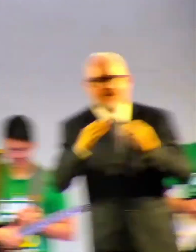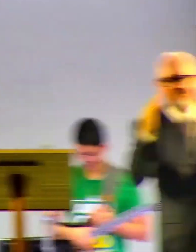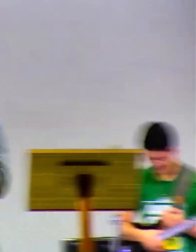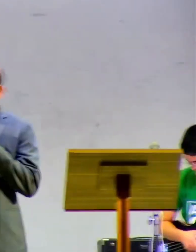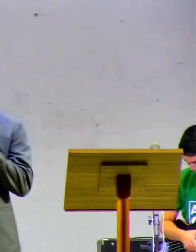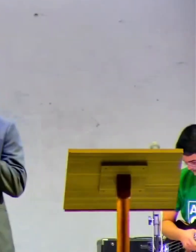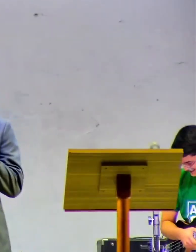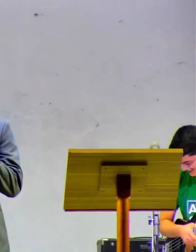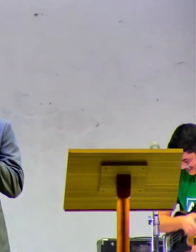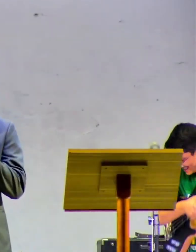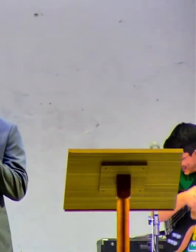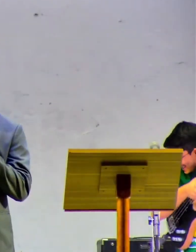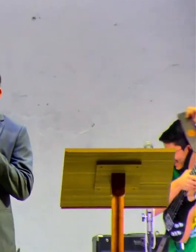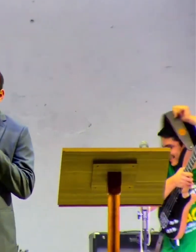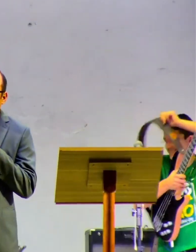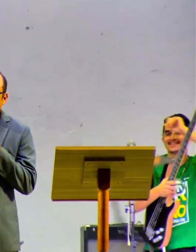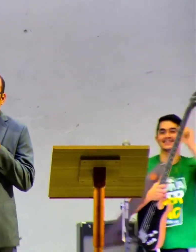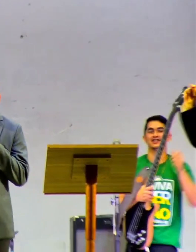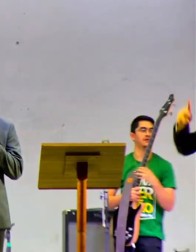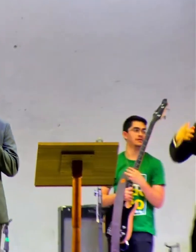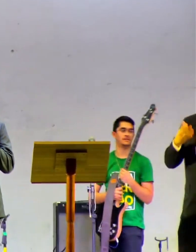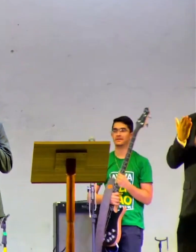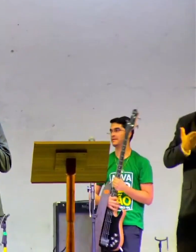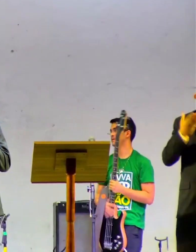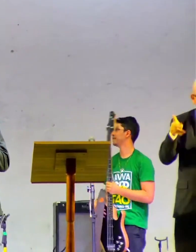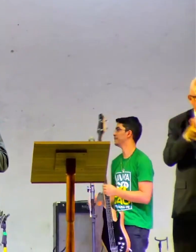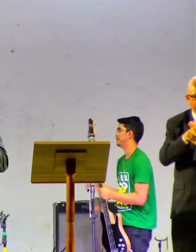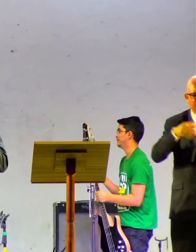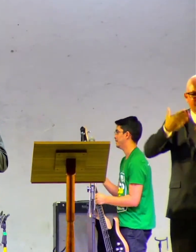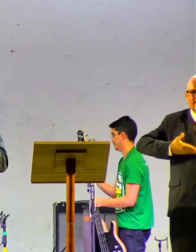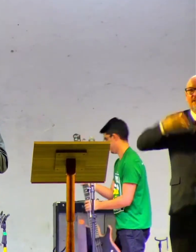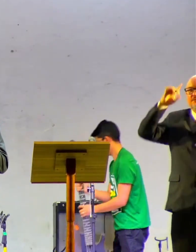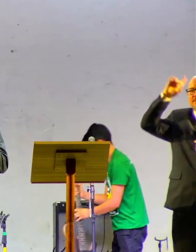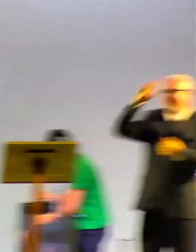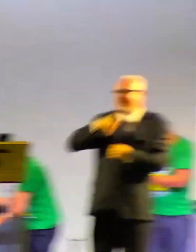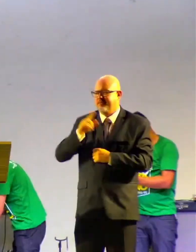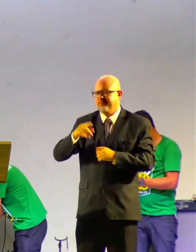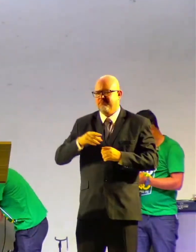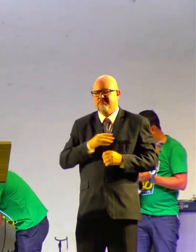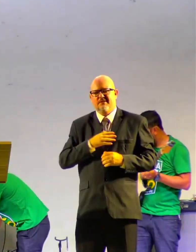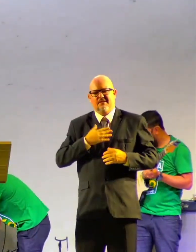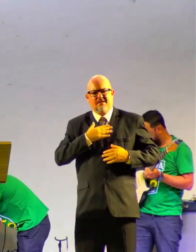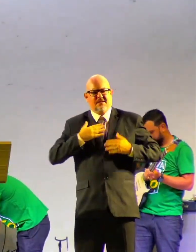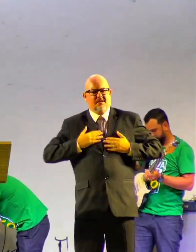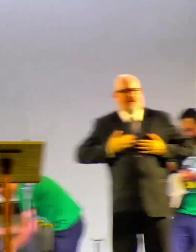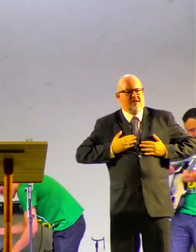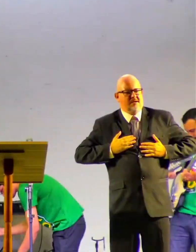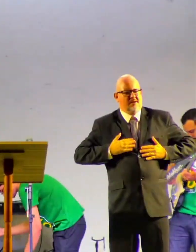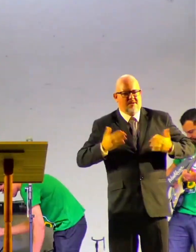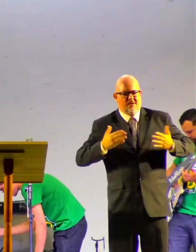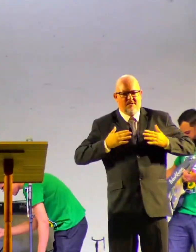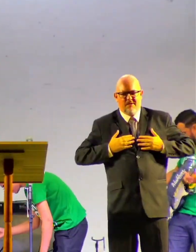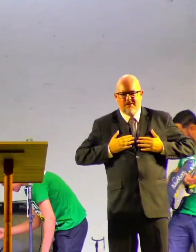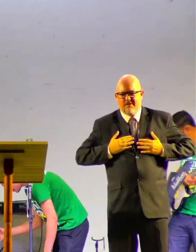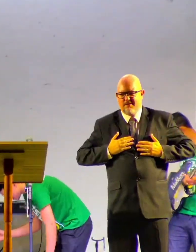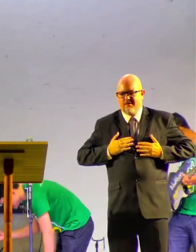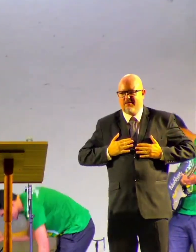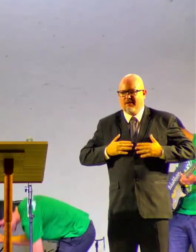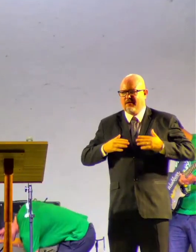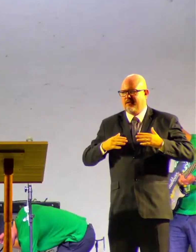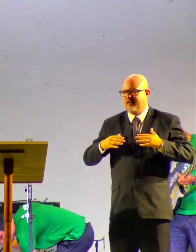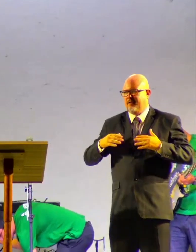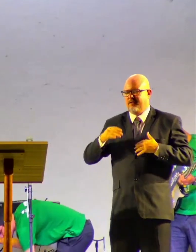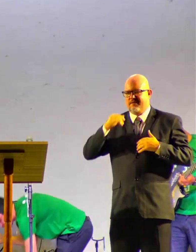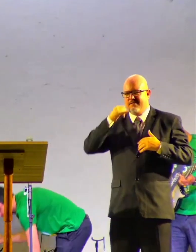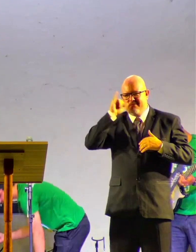Louvado seja Deus pela vida desse servo. Quero que vocês acalmem o coração de vocês. Não ande,